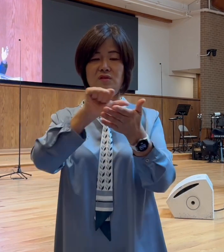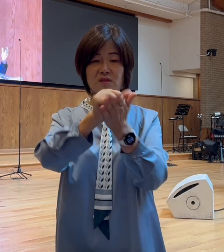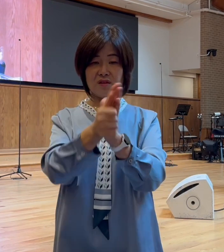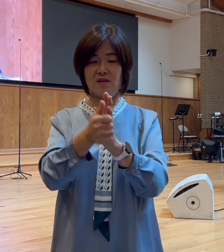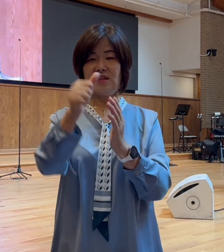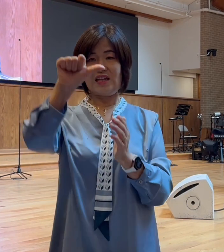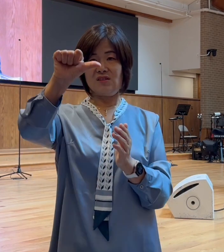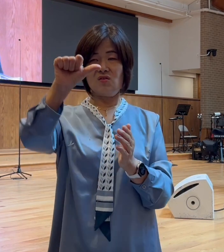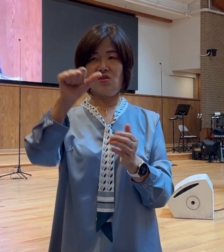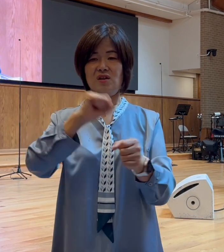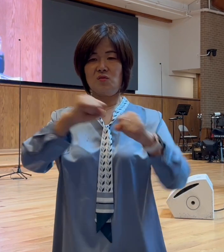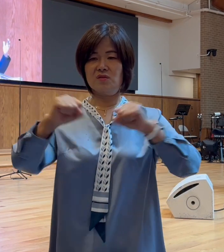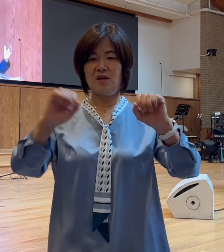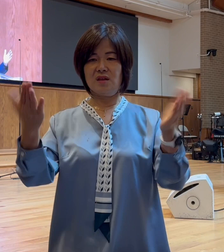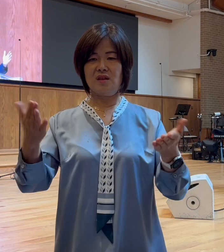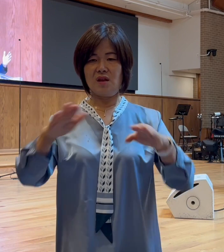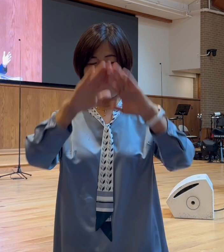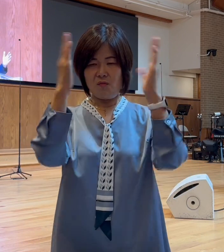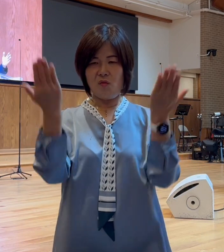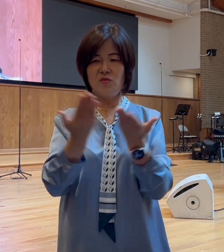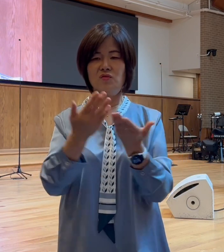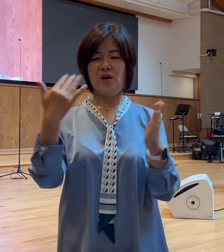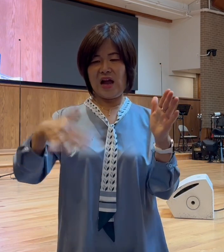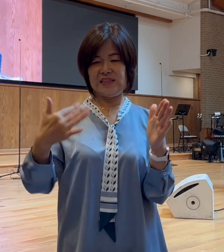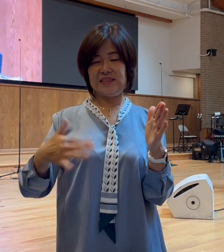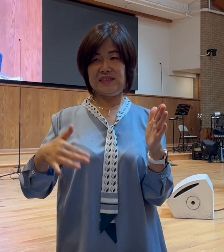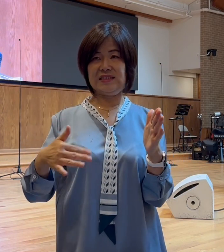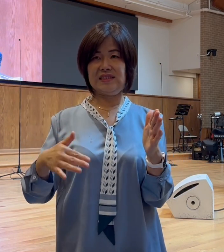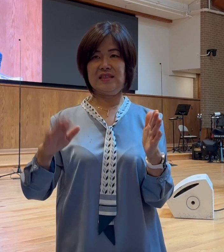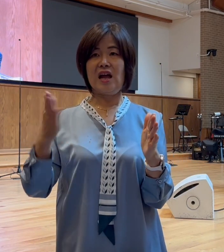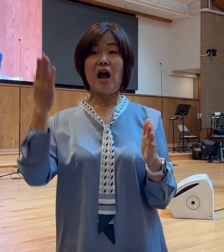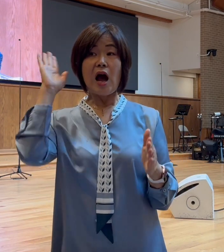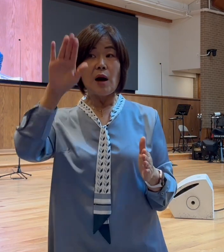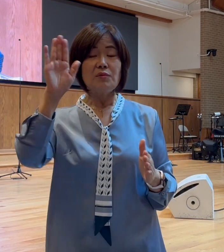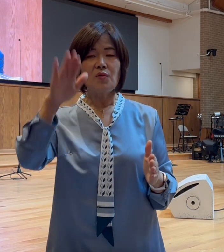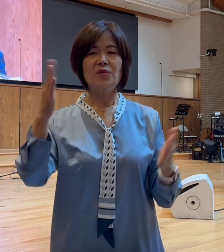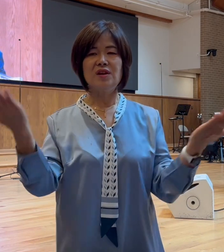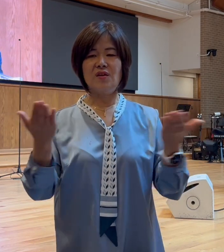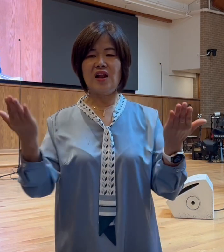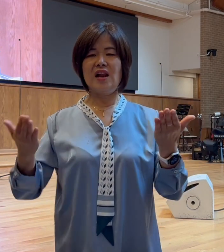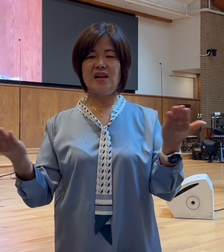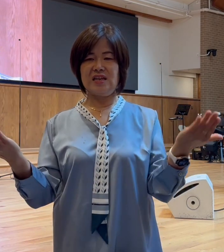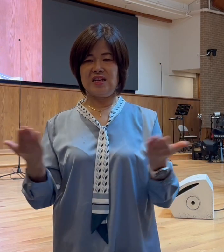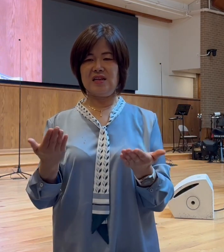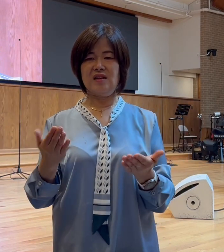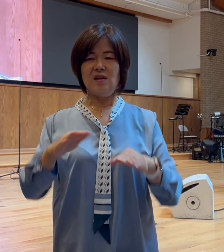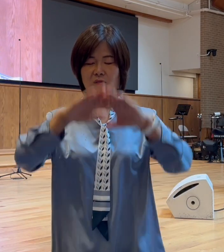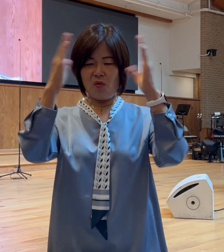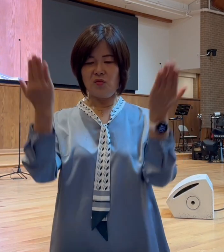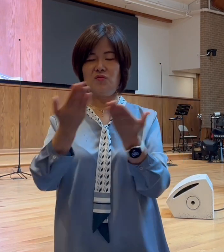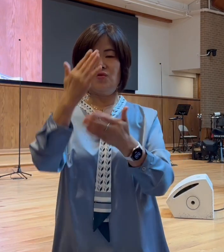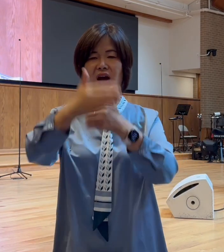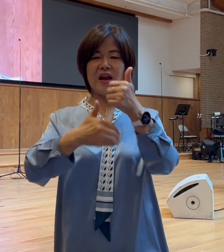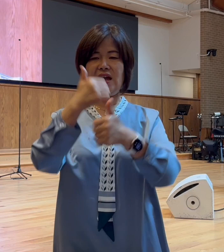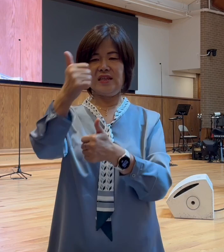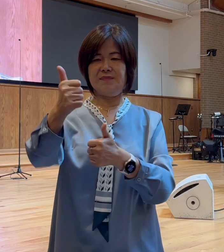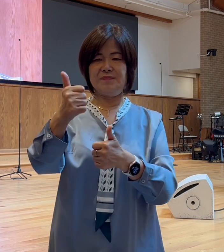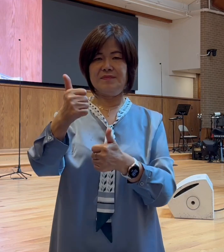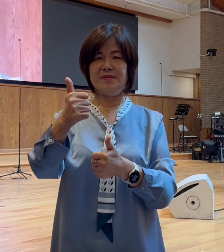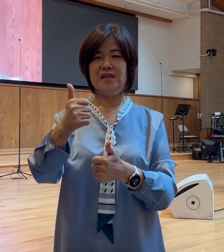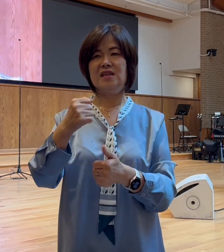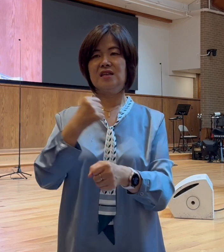5개 동사인데 전부 미완료로 되어 있습니다. 왜냐하면 미래에 일어날 일인 거고요. 전부 여호와가 아이가